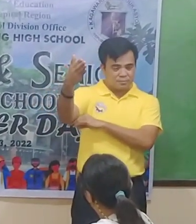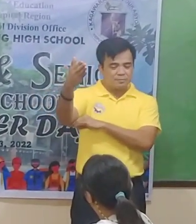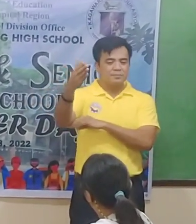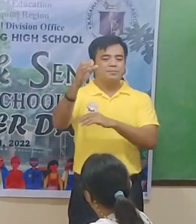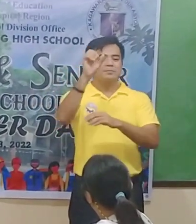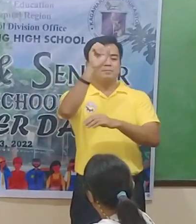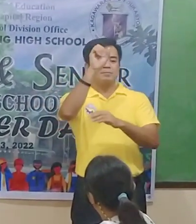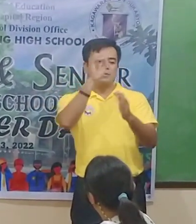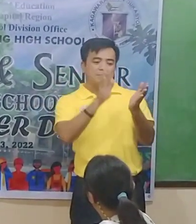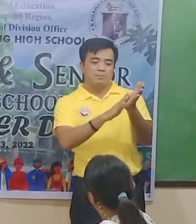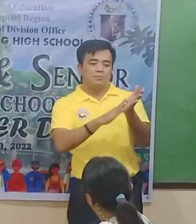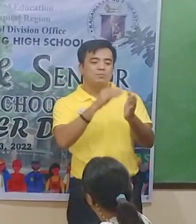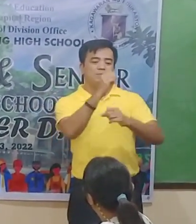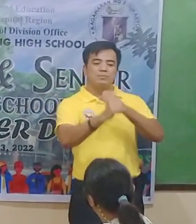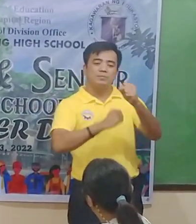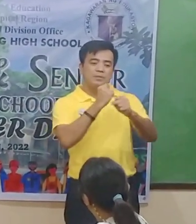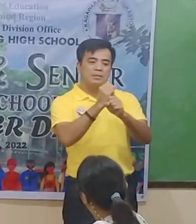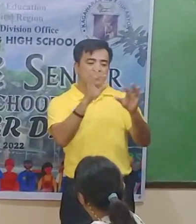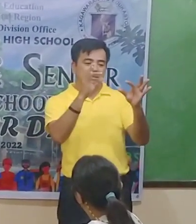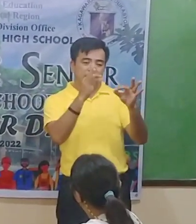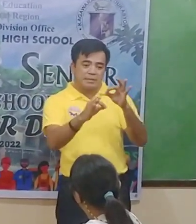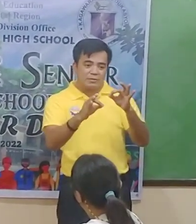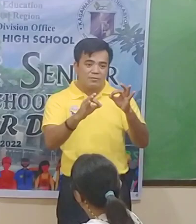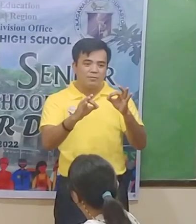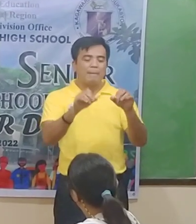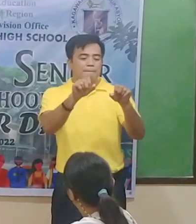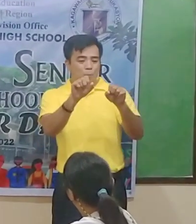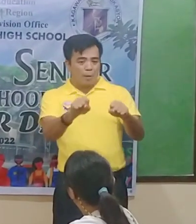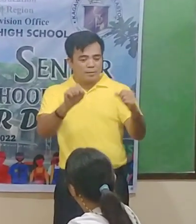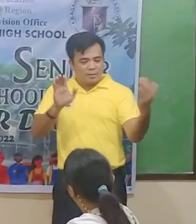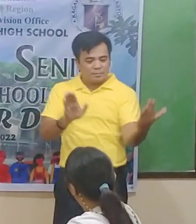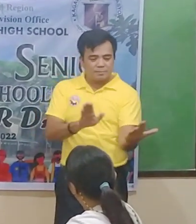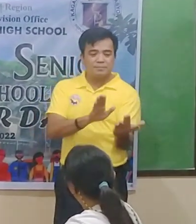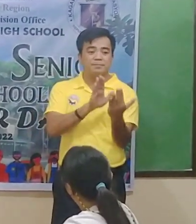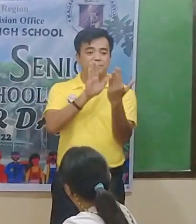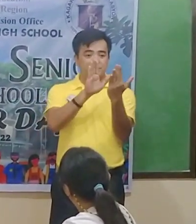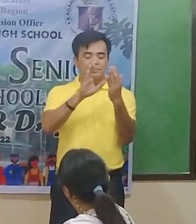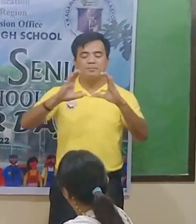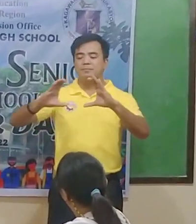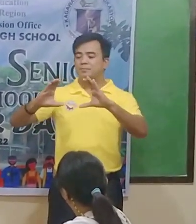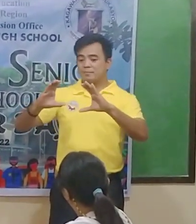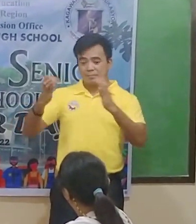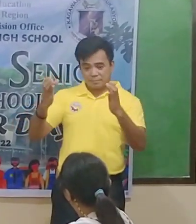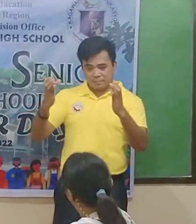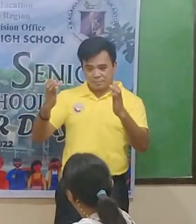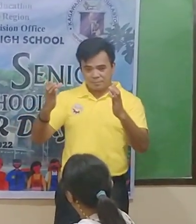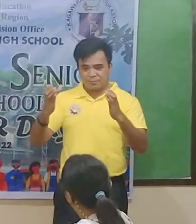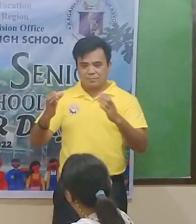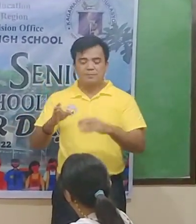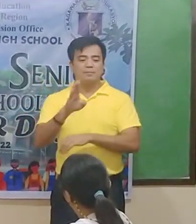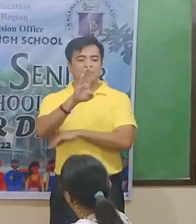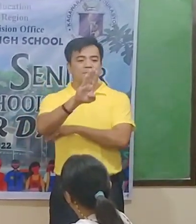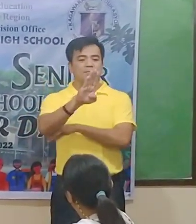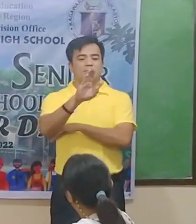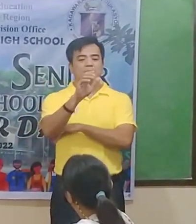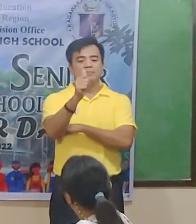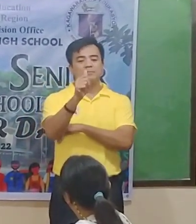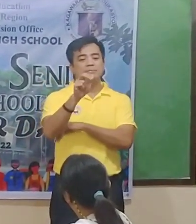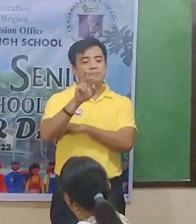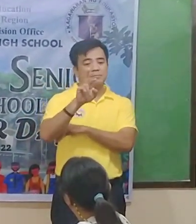ay face-to-face na. At sa mga strand na ino-offer ko namin ay ang